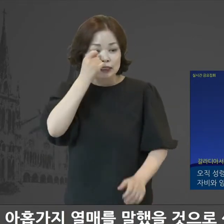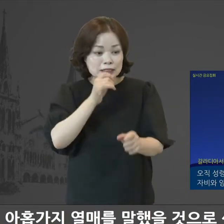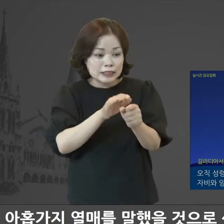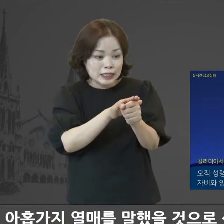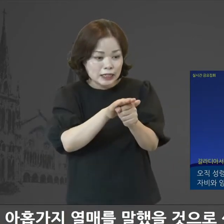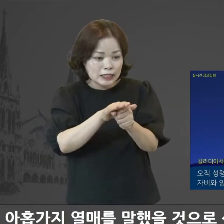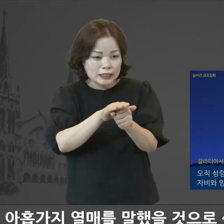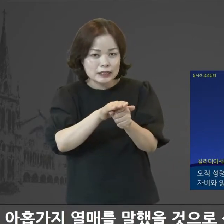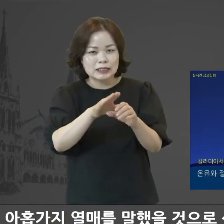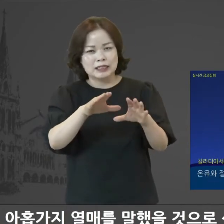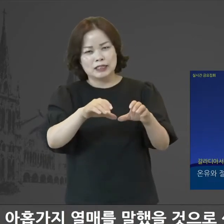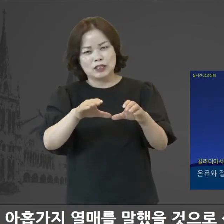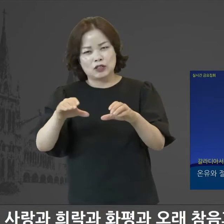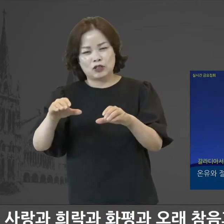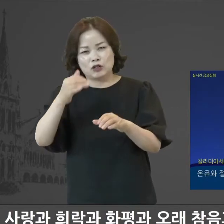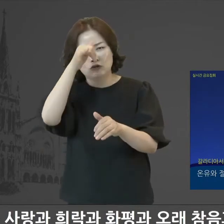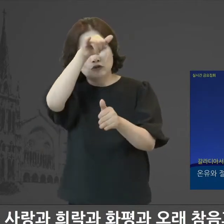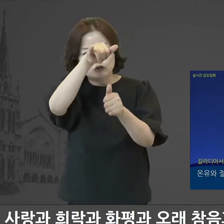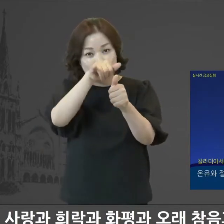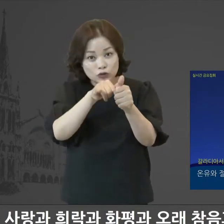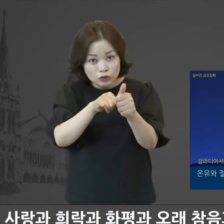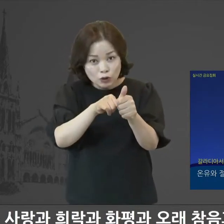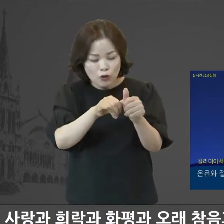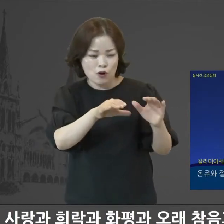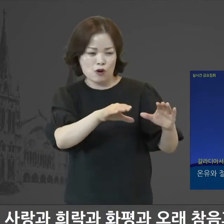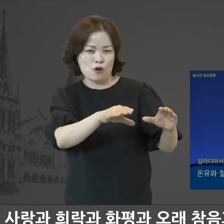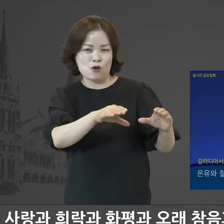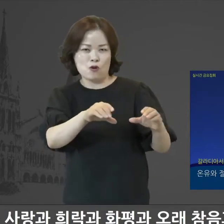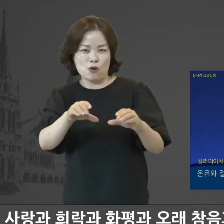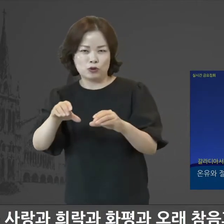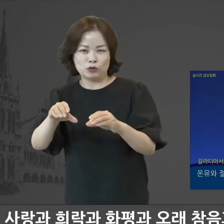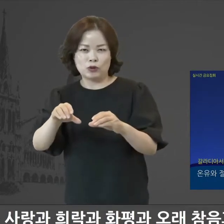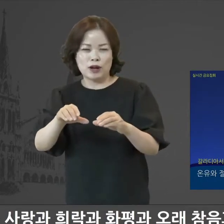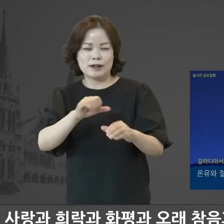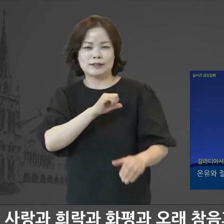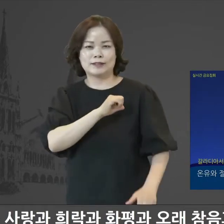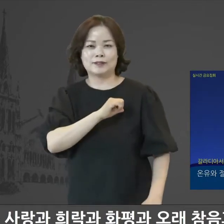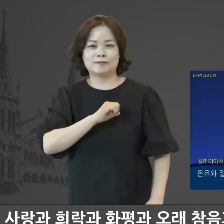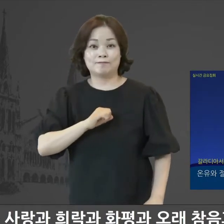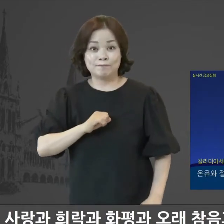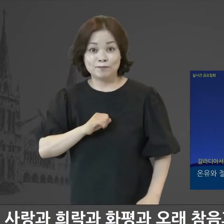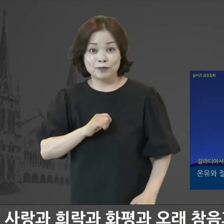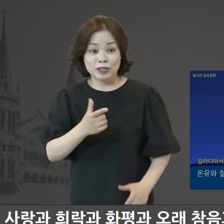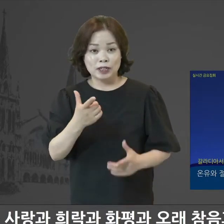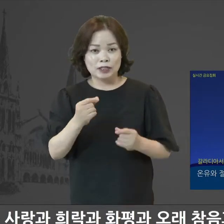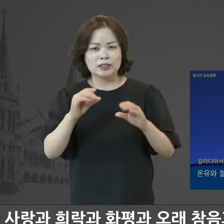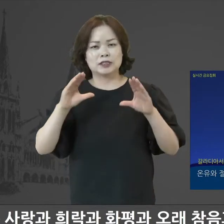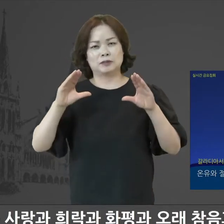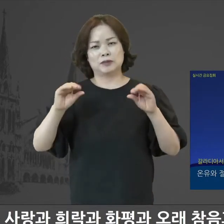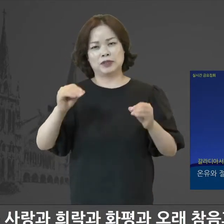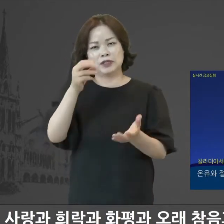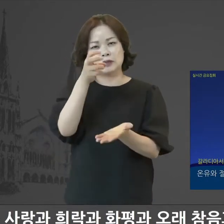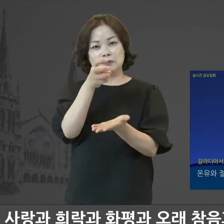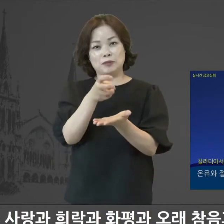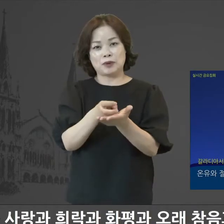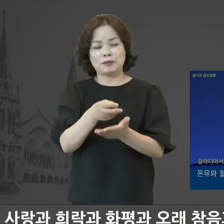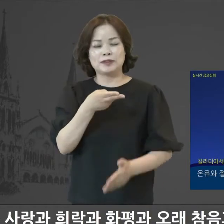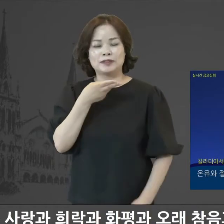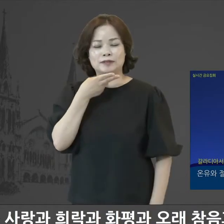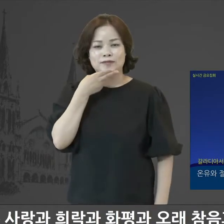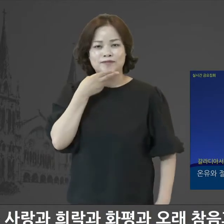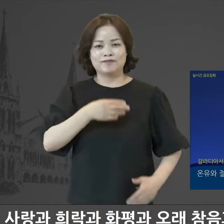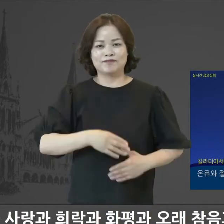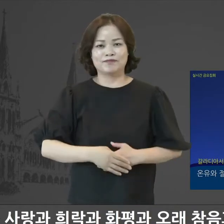자비와 양선과 충성과 온유와 절제니 이 같은 것을 금지할 법이